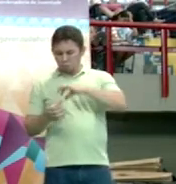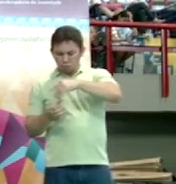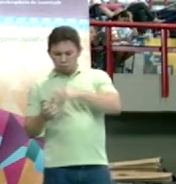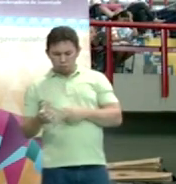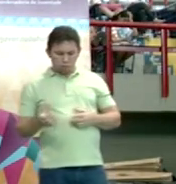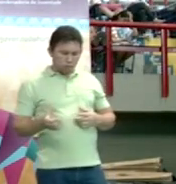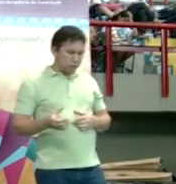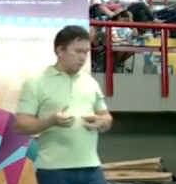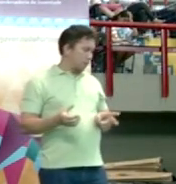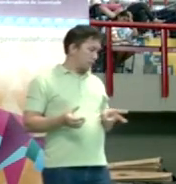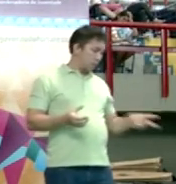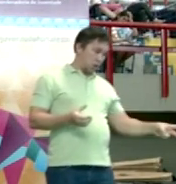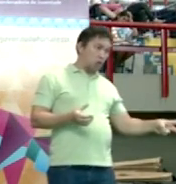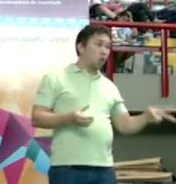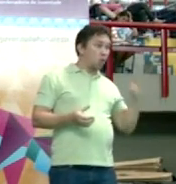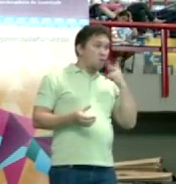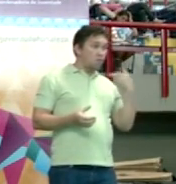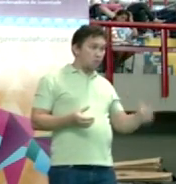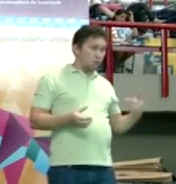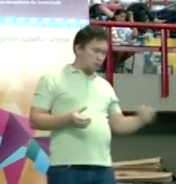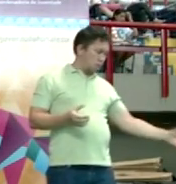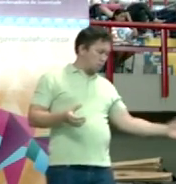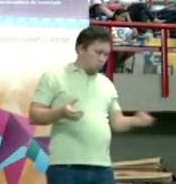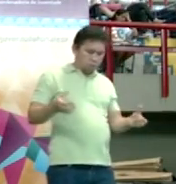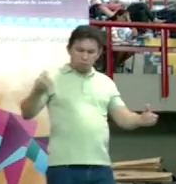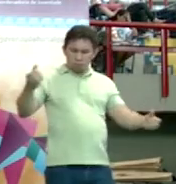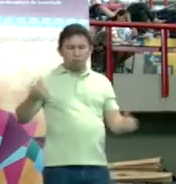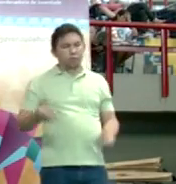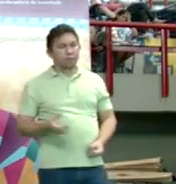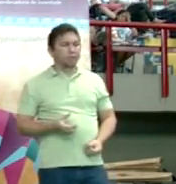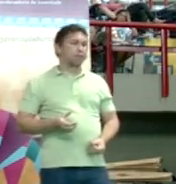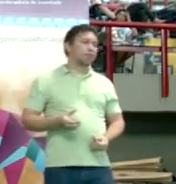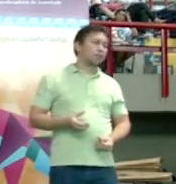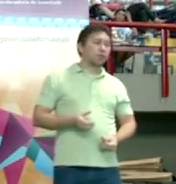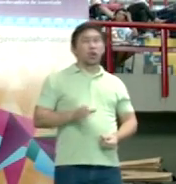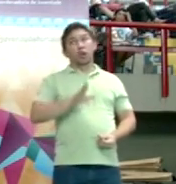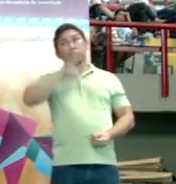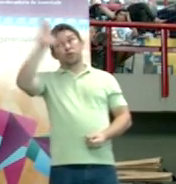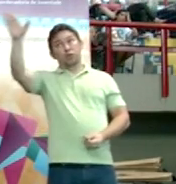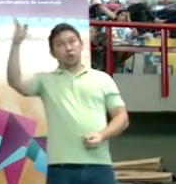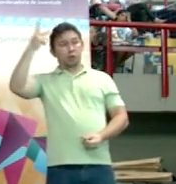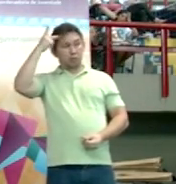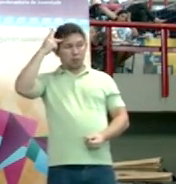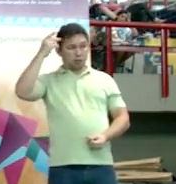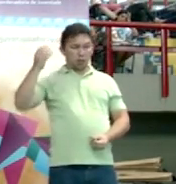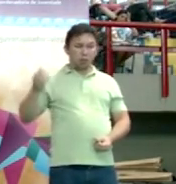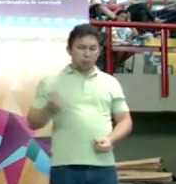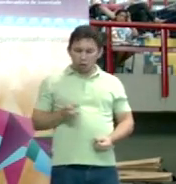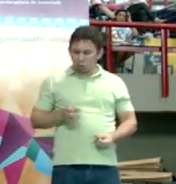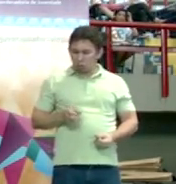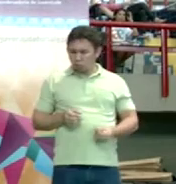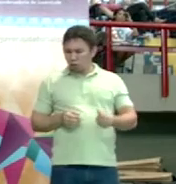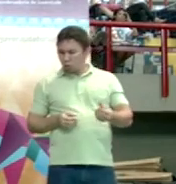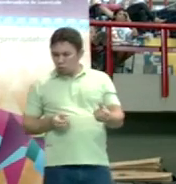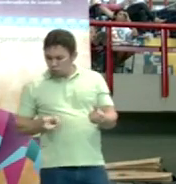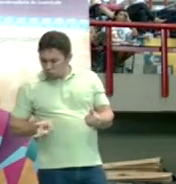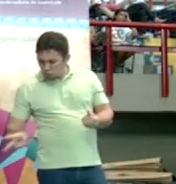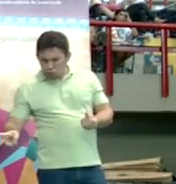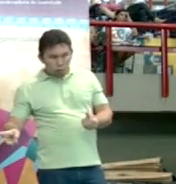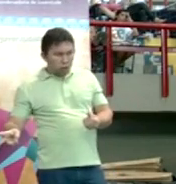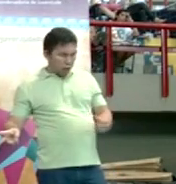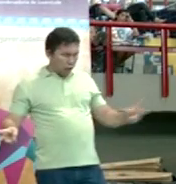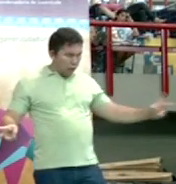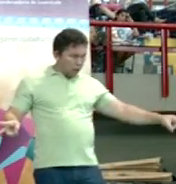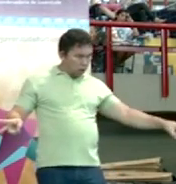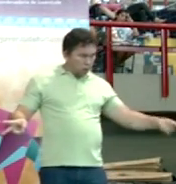ligou em Fortaleza, levou essa mesma lâmpada para São Paulo, mudou de tomada ou não, pessoal? Então não vai